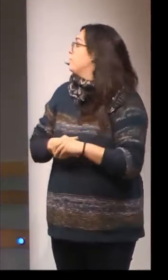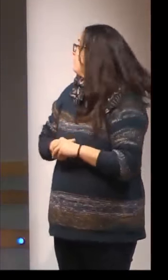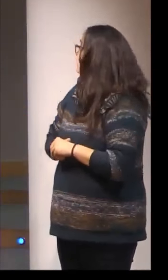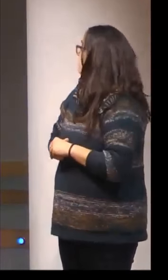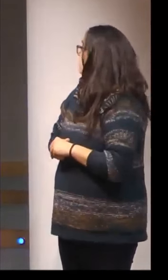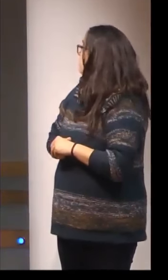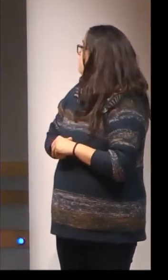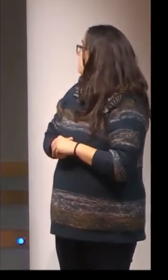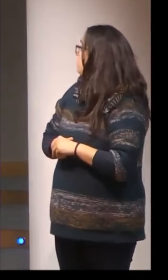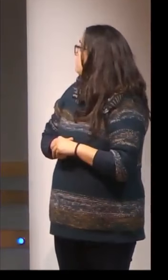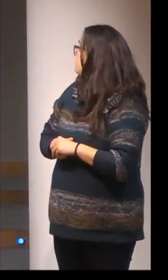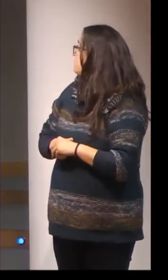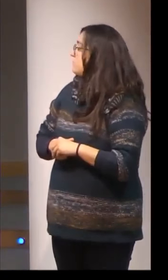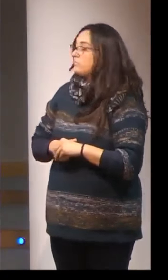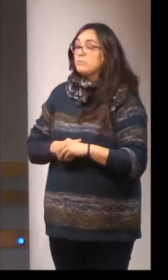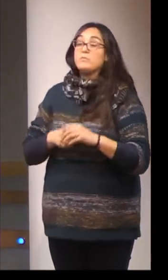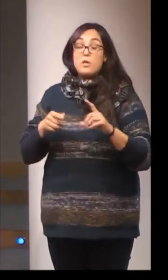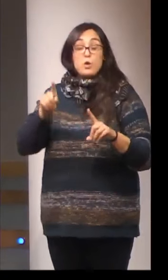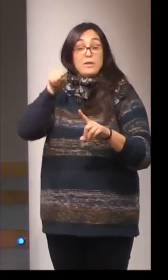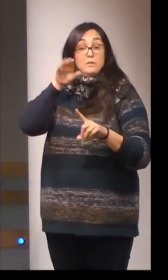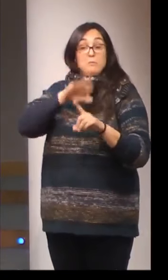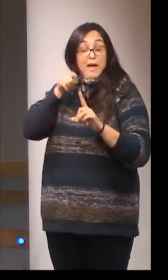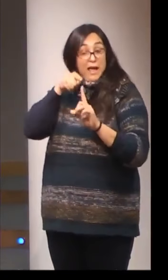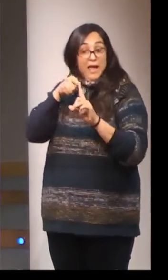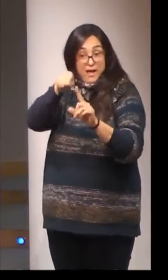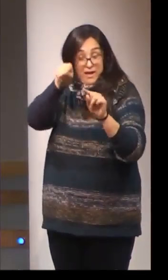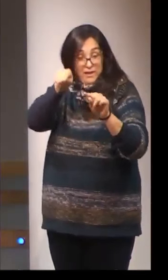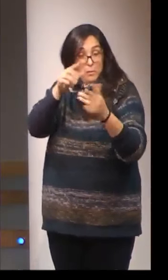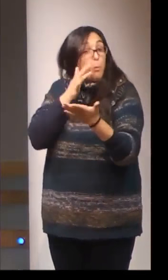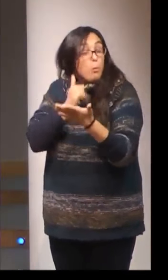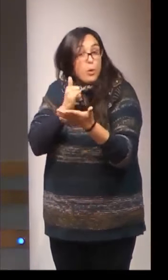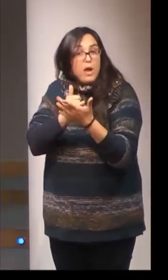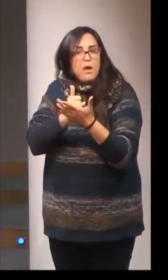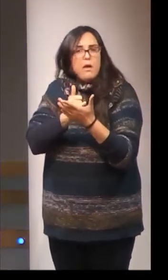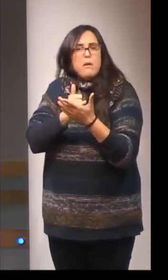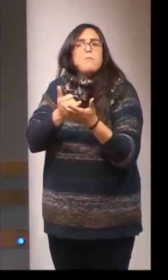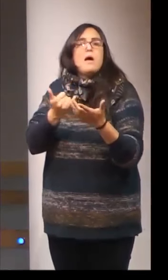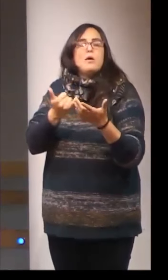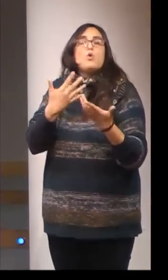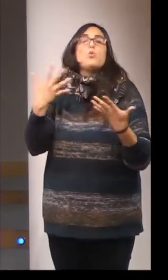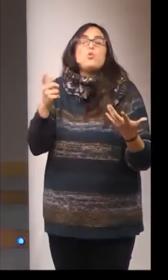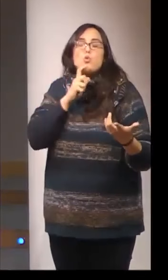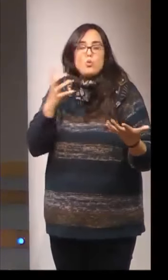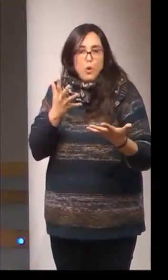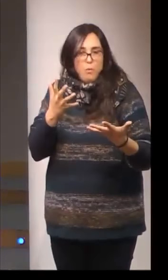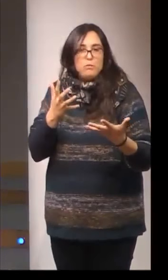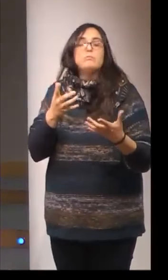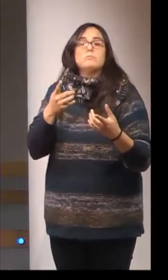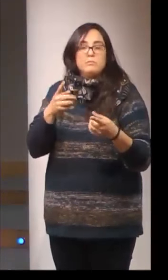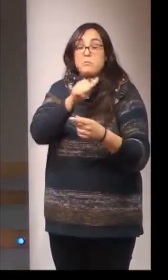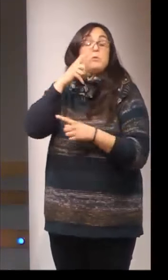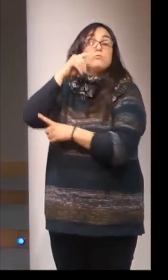colocarlo a la izquierda, a la derecha o si es indiferente en la posición en que se encuentre dentro de la pantalla. Esa prueba